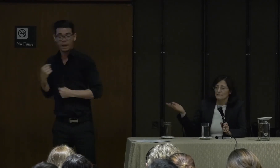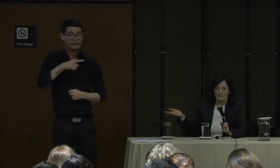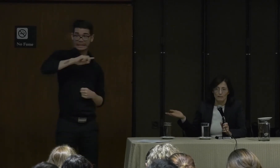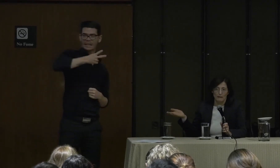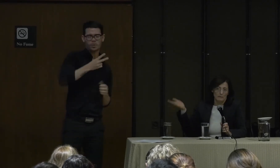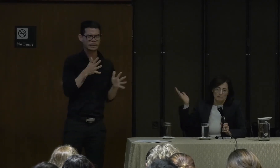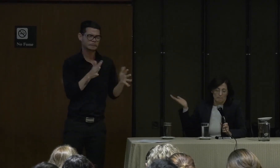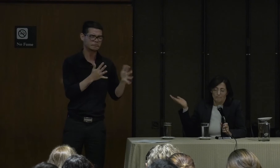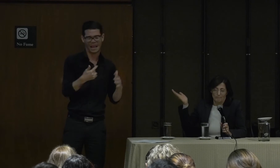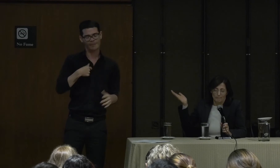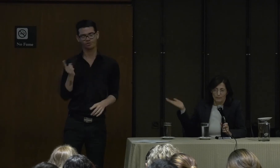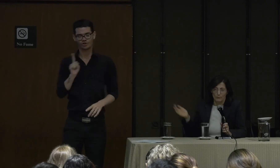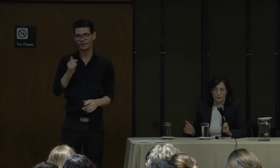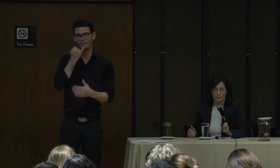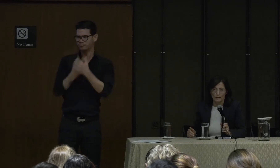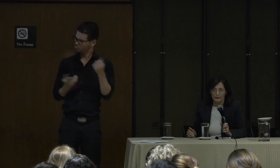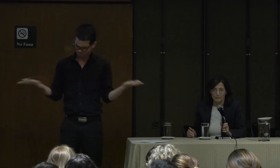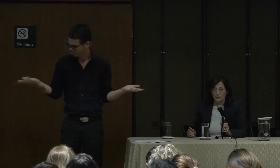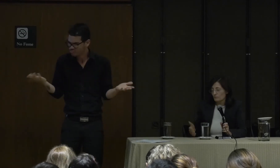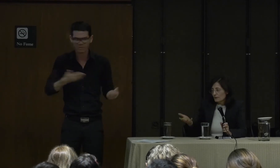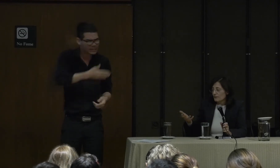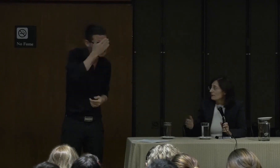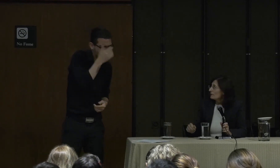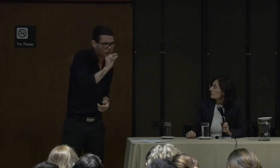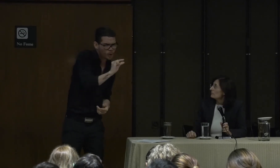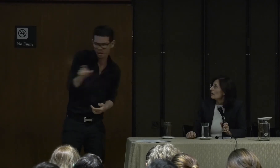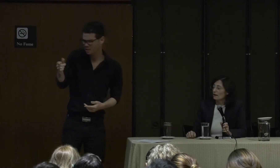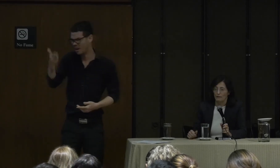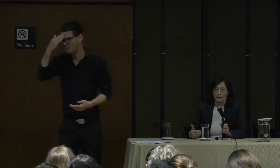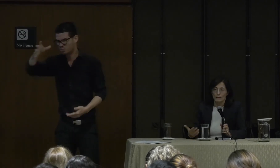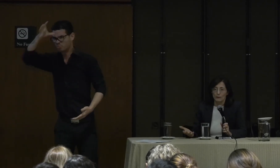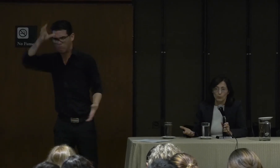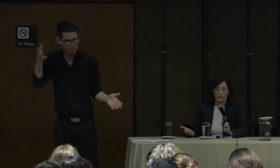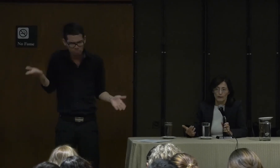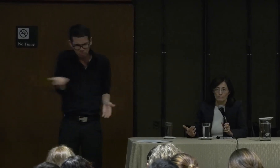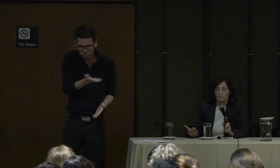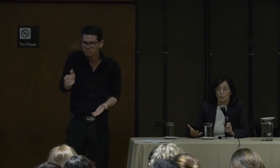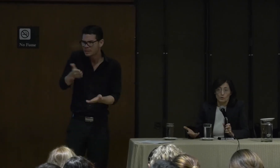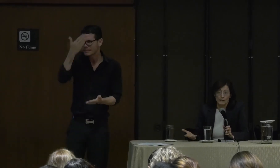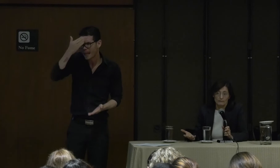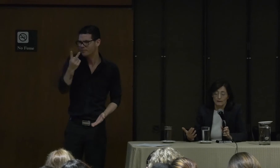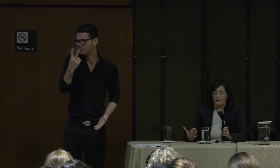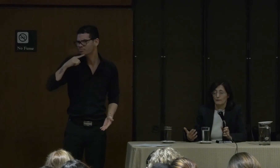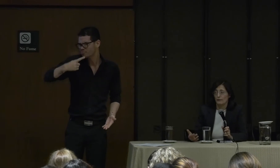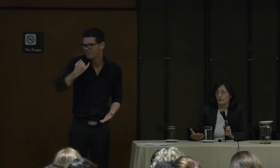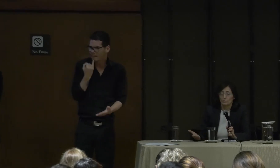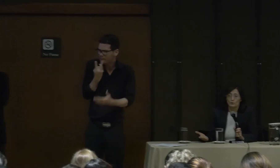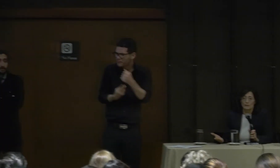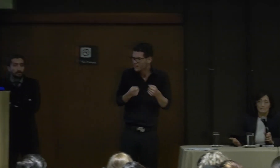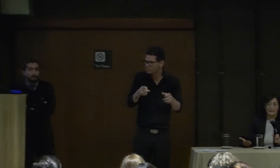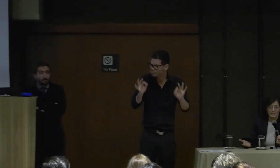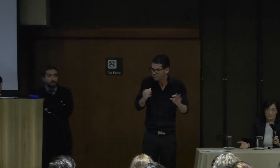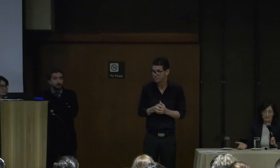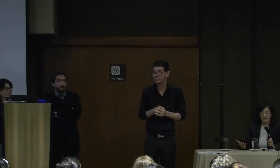Aquí en esta tabla he puesto algunos ejemplos, ¿no? Hay bilingües oyentes que en Estados